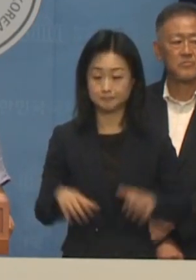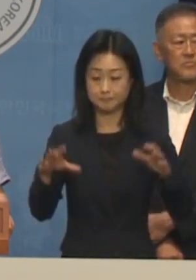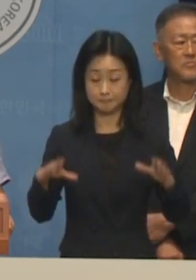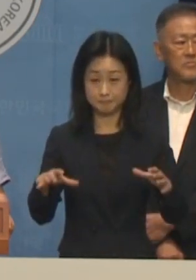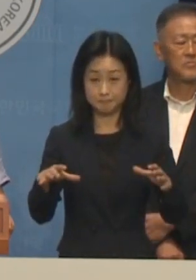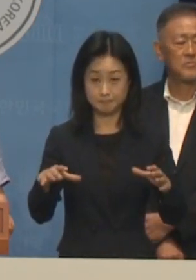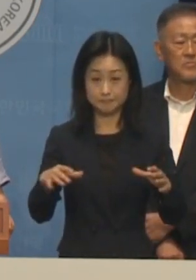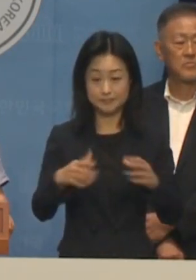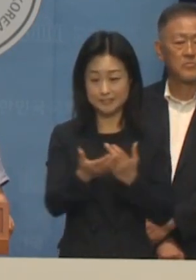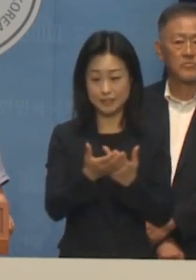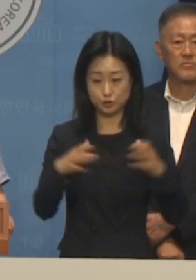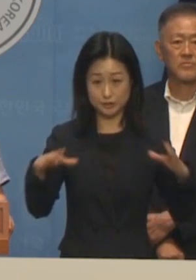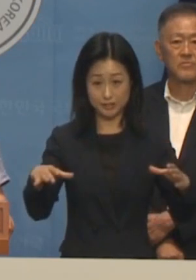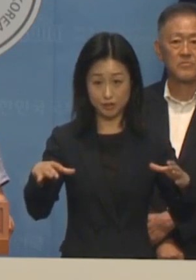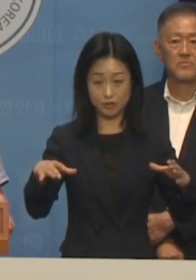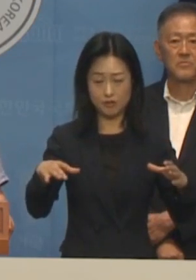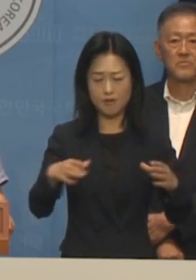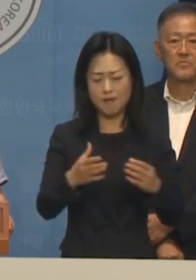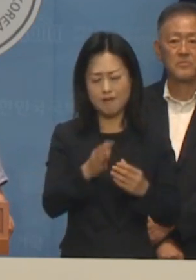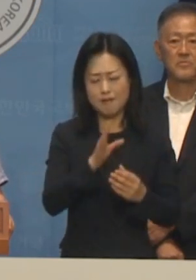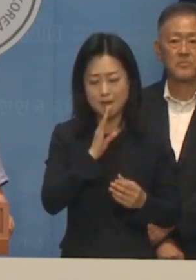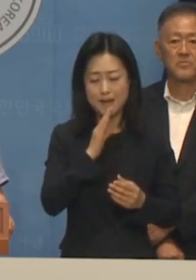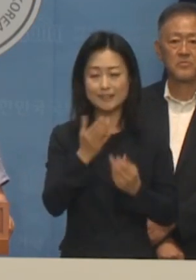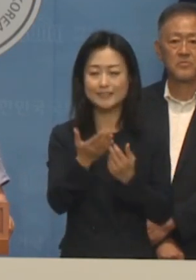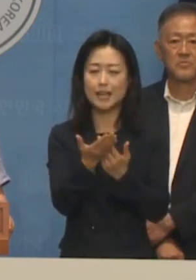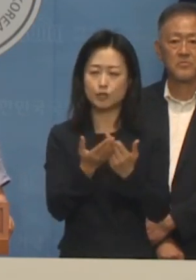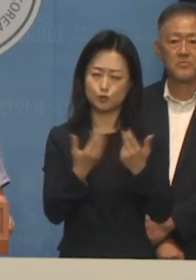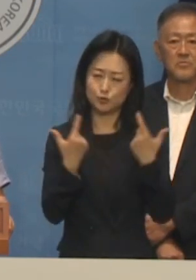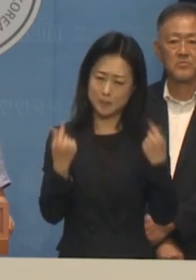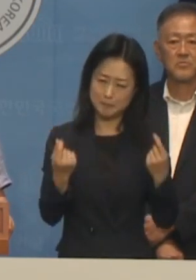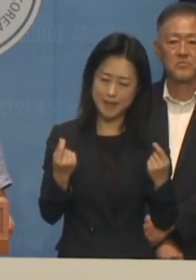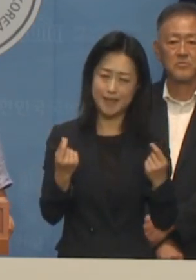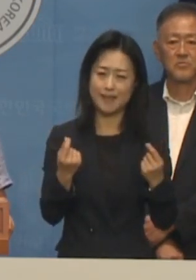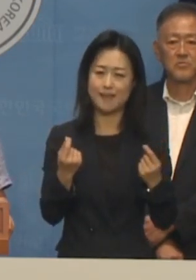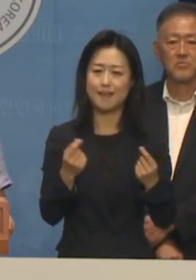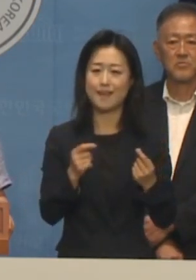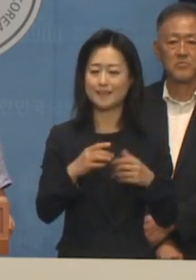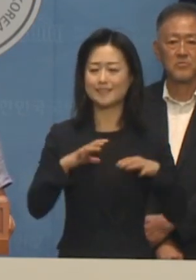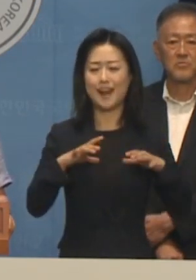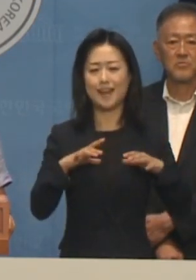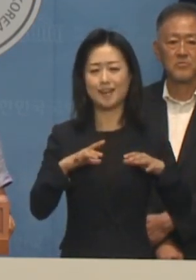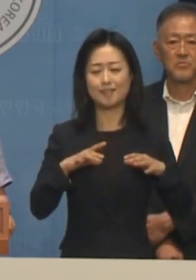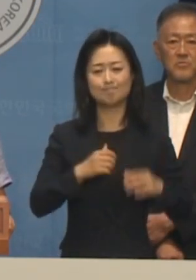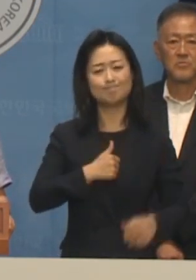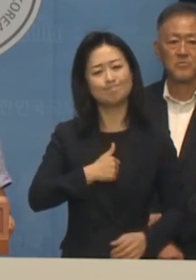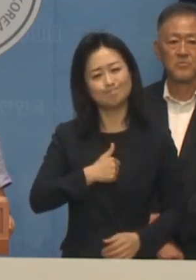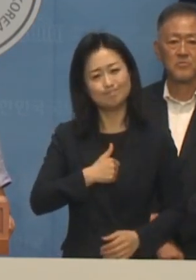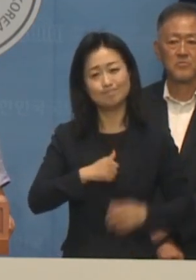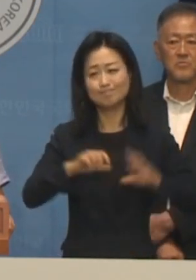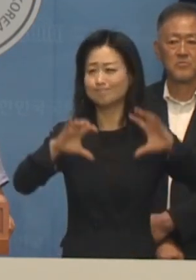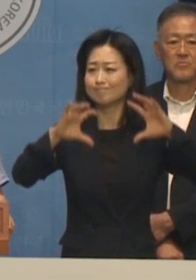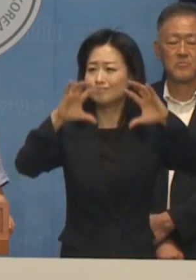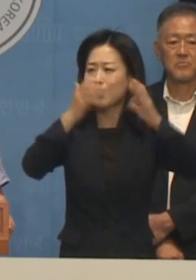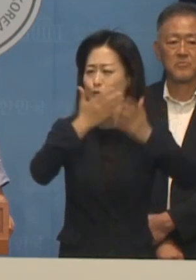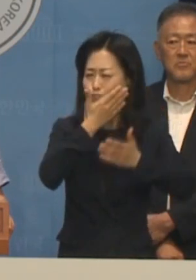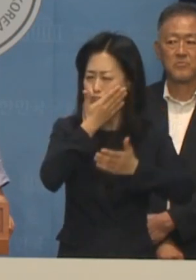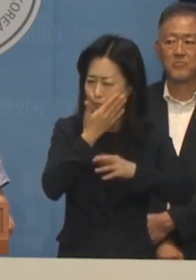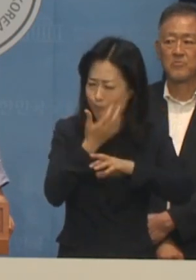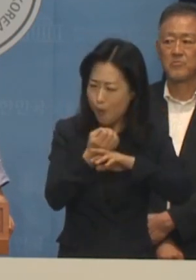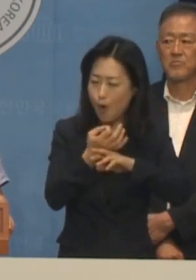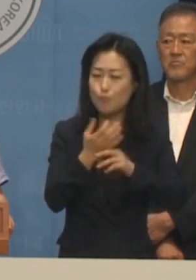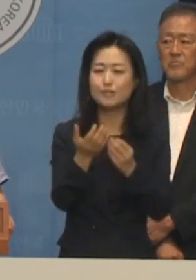도민들이 제주도를 정말 제주답게 우리 대한민국의 자랑이고 세계의 보물섬으로서